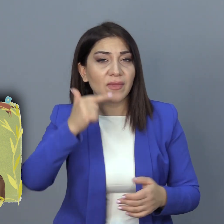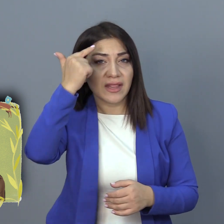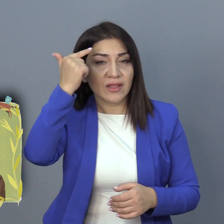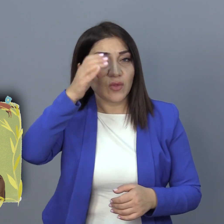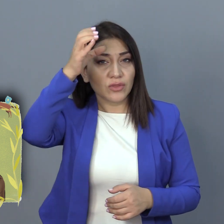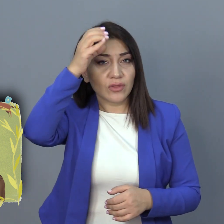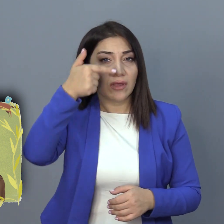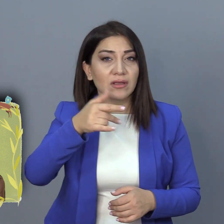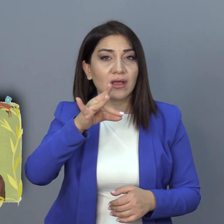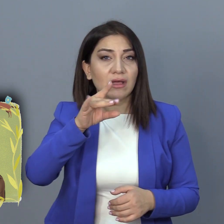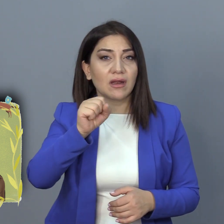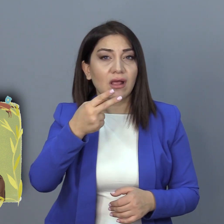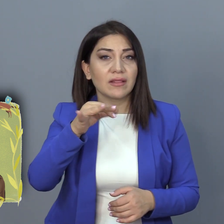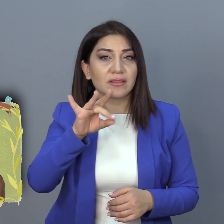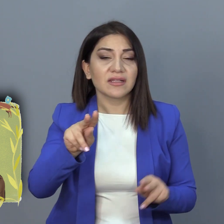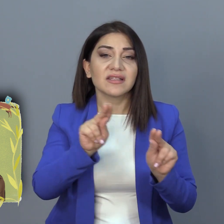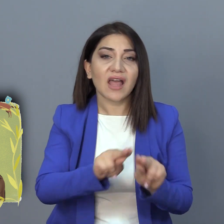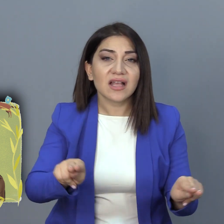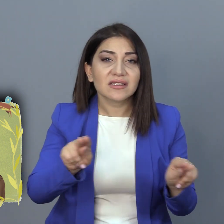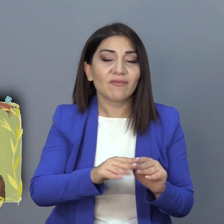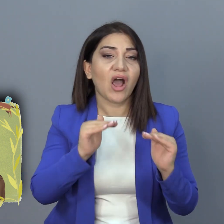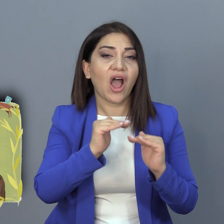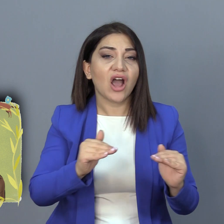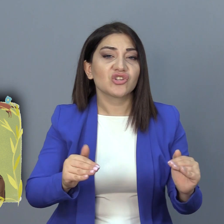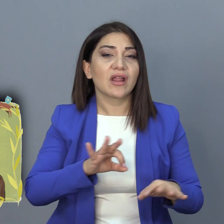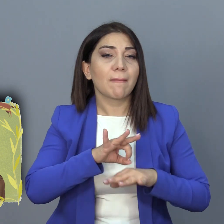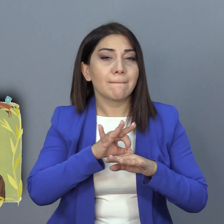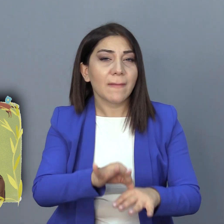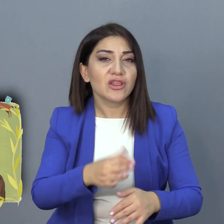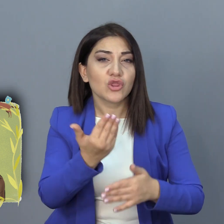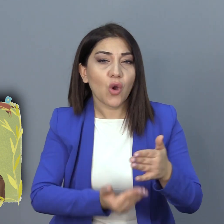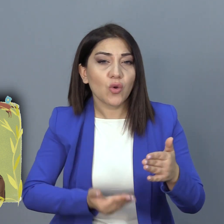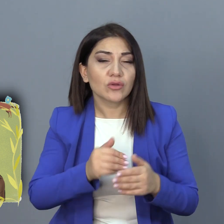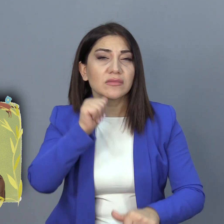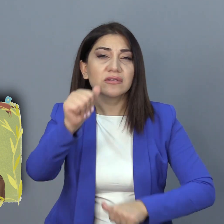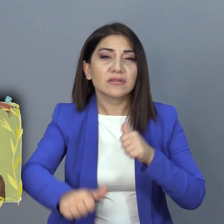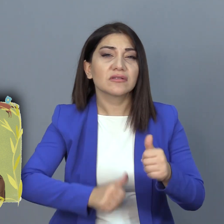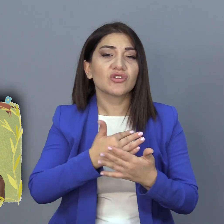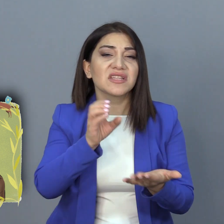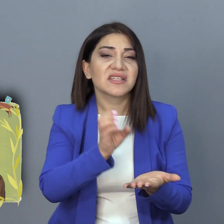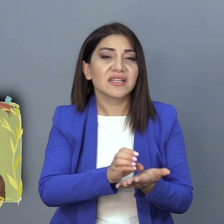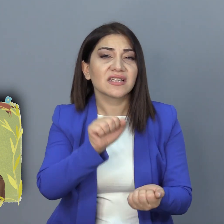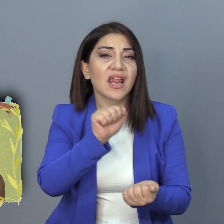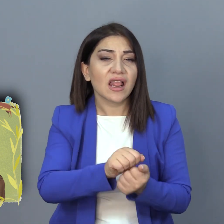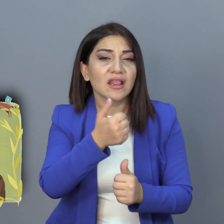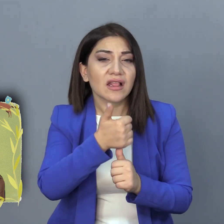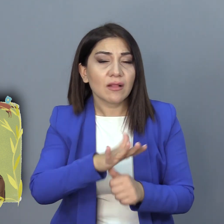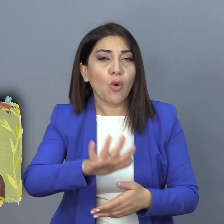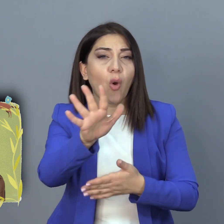տասավանդում է զբավում աշակերտների մենթորությամբ, ամեն տարի հրապարակում է տասնյակ գրքեր, հոտվացներ, գիտական աշխատություններ